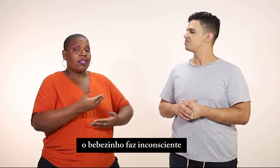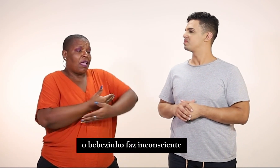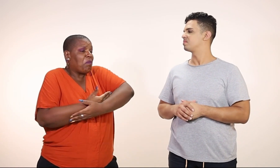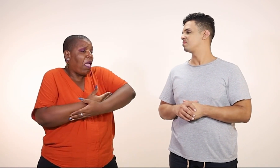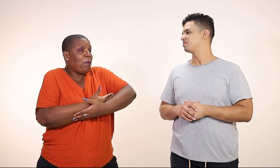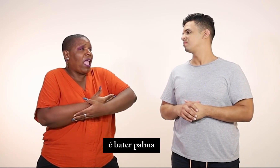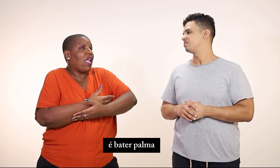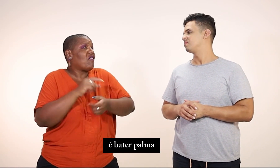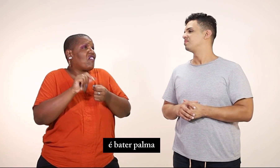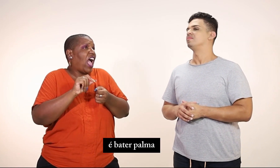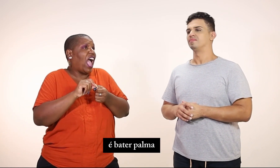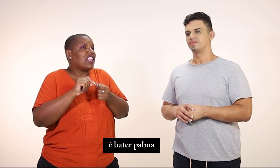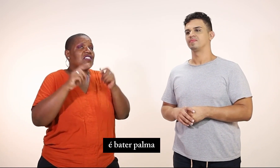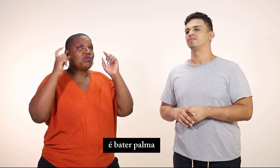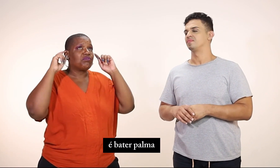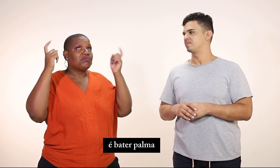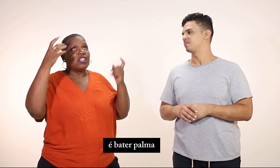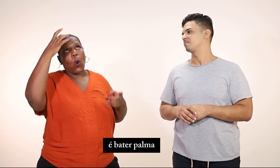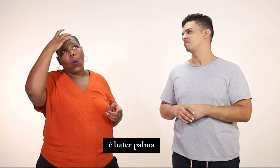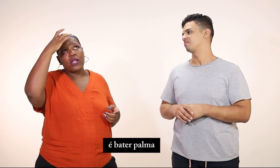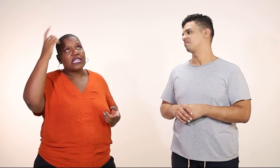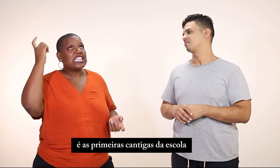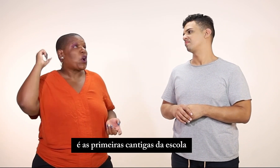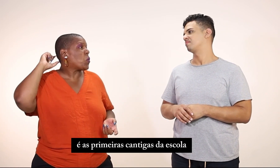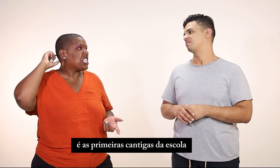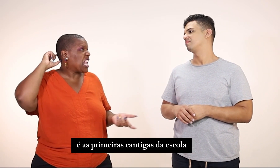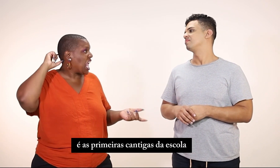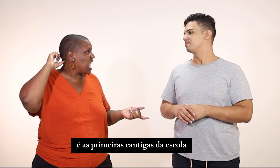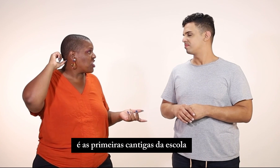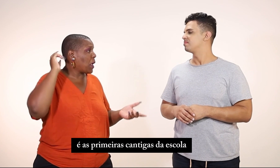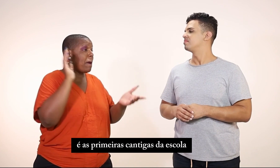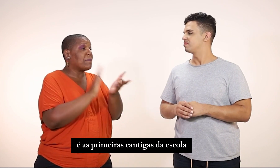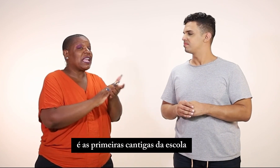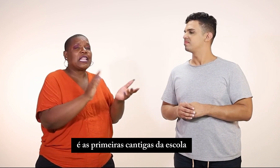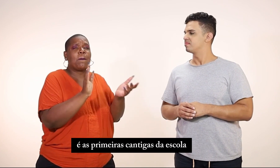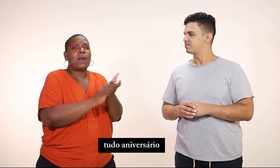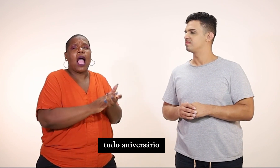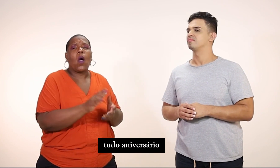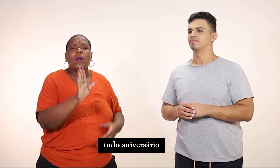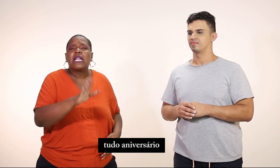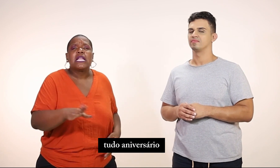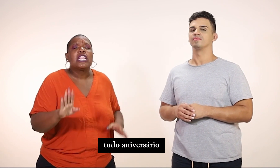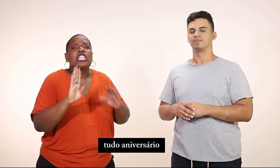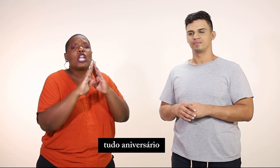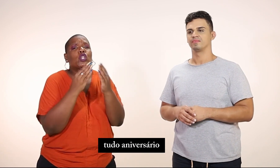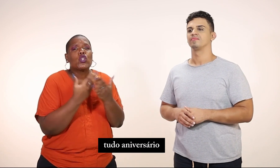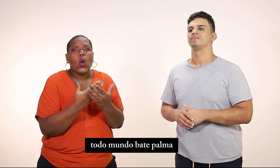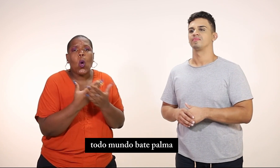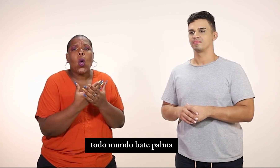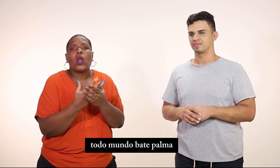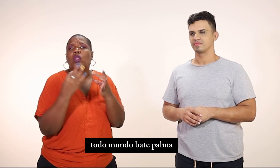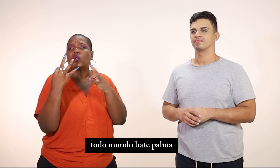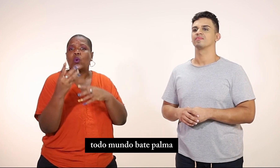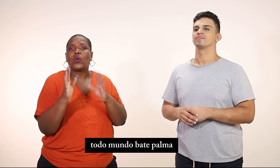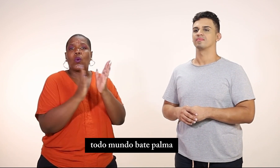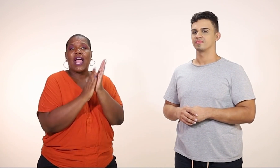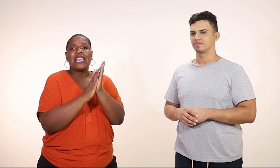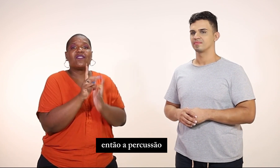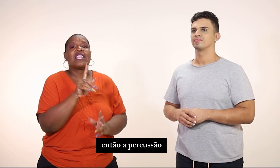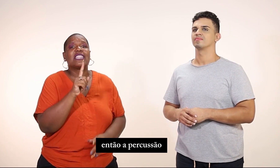inconsciente... bater palma, as primeiras cantigas da escola, tudo, aniversário, todo mundo bate palma. Então